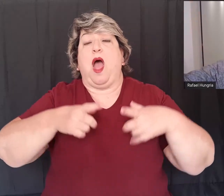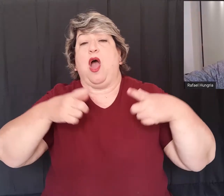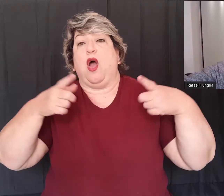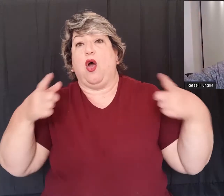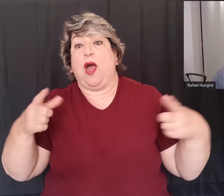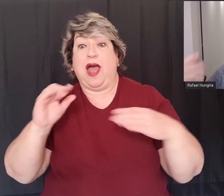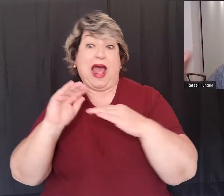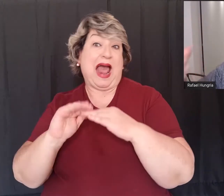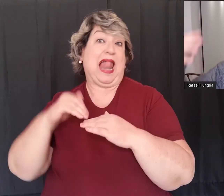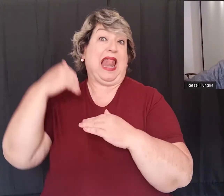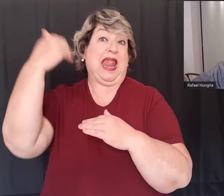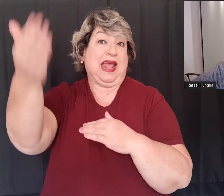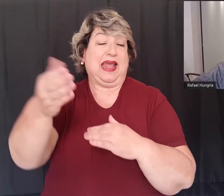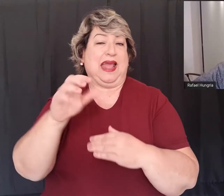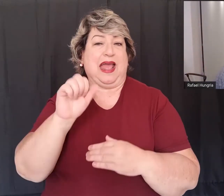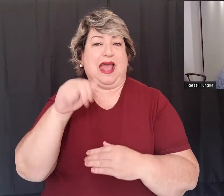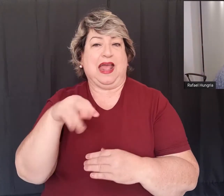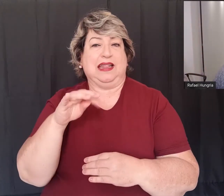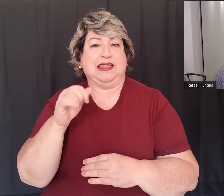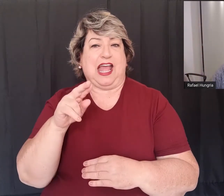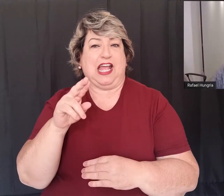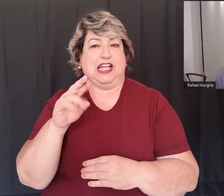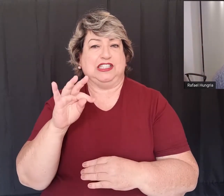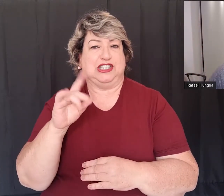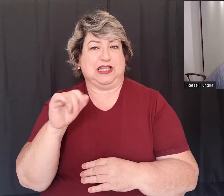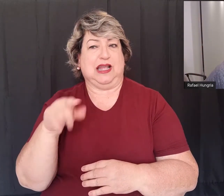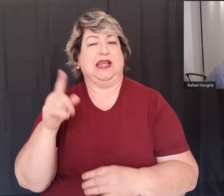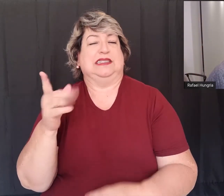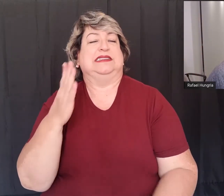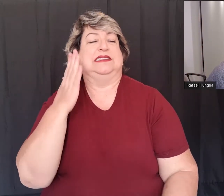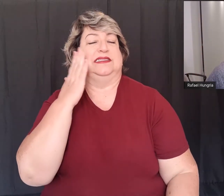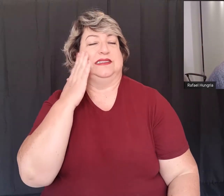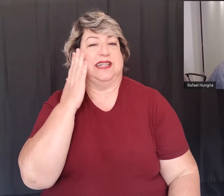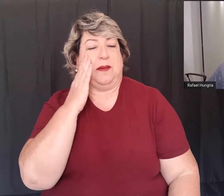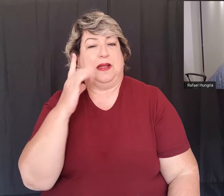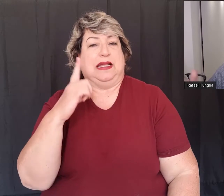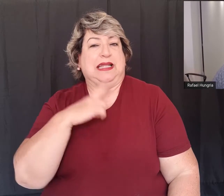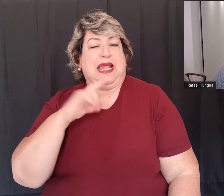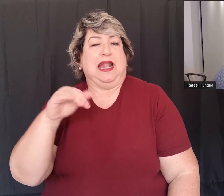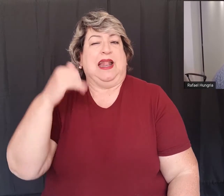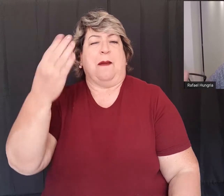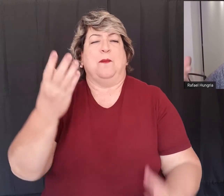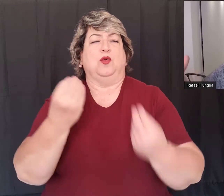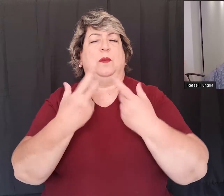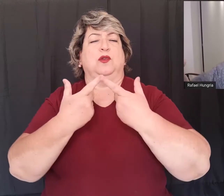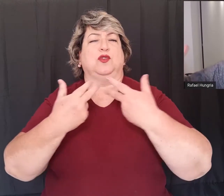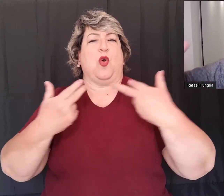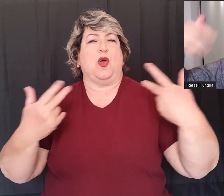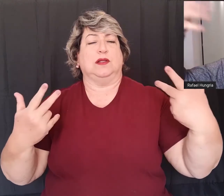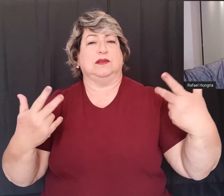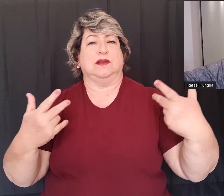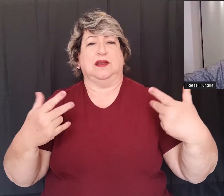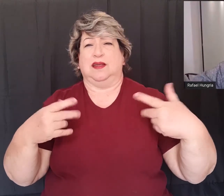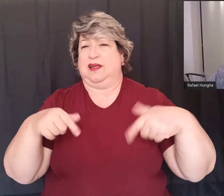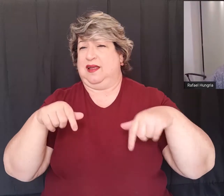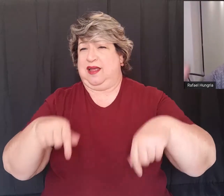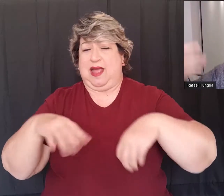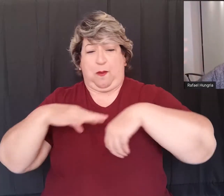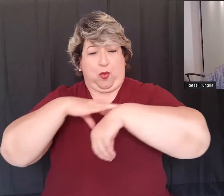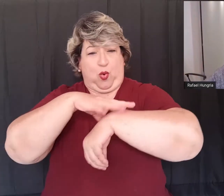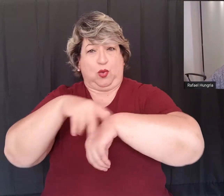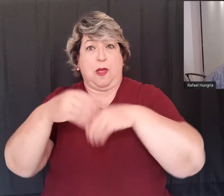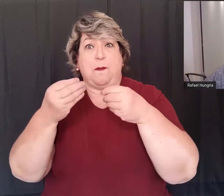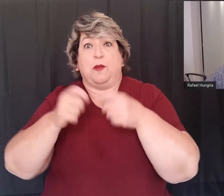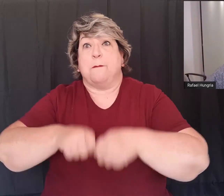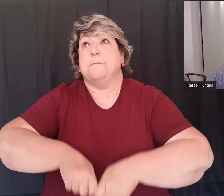muito maior além da Antártida. Eles sabem que existe lá um continente. Eles sabem que existem muito mais coisas, que a Terra é